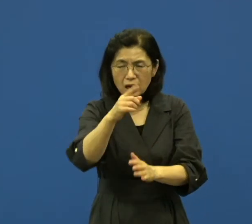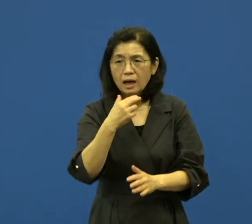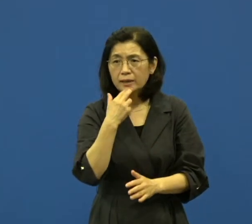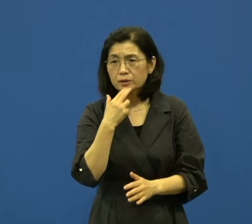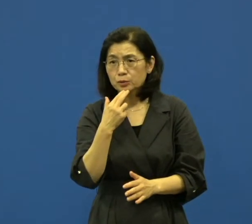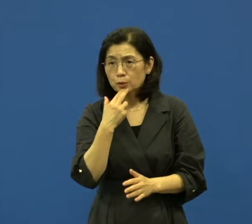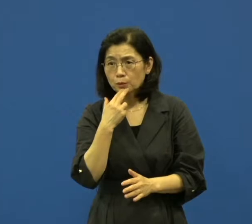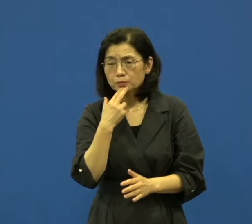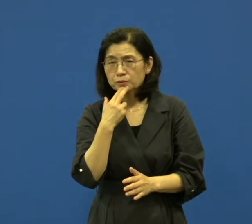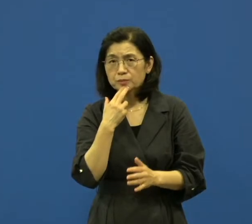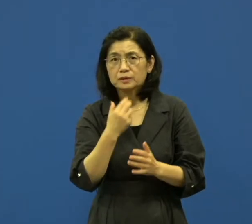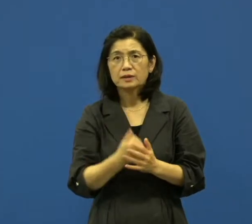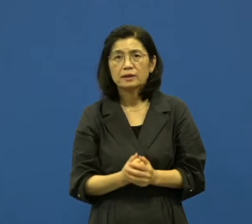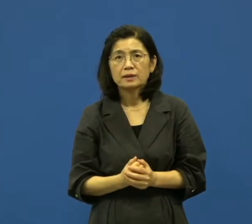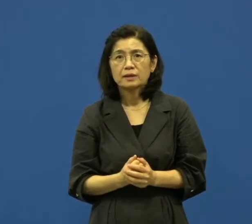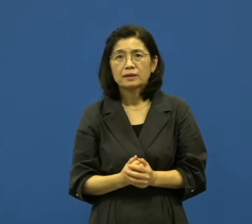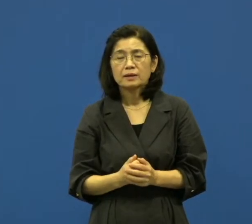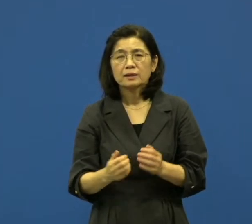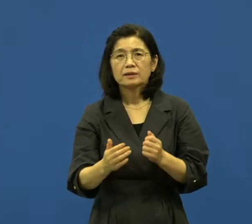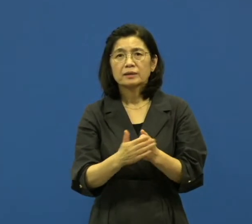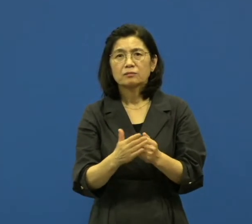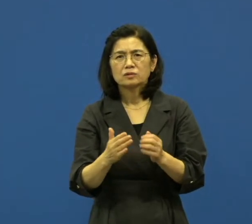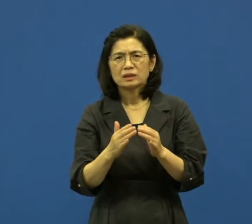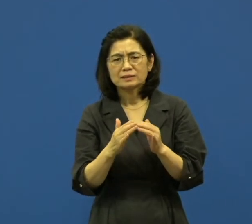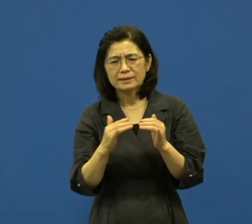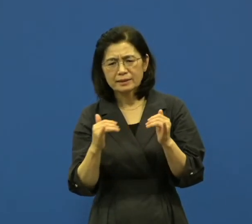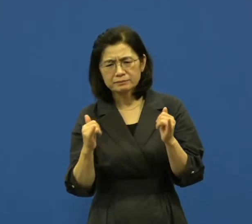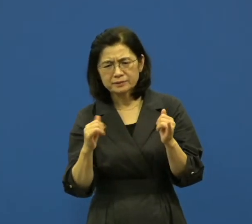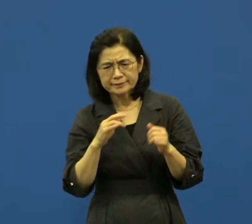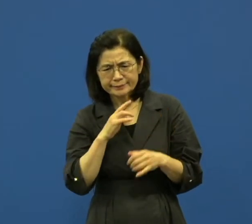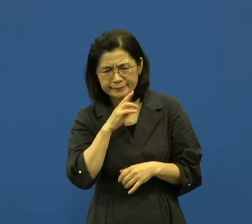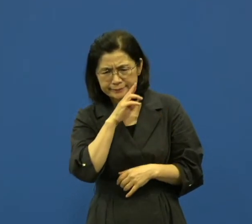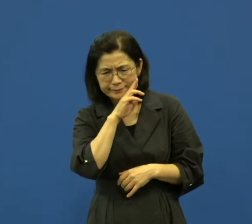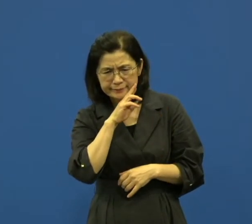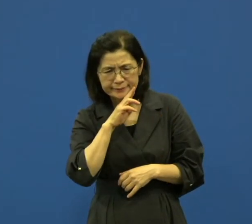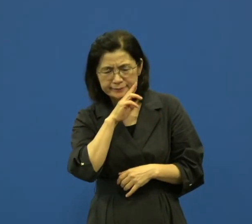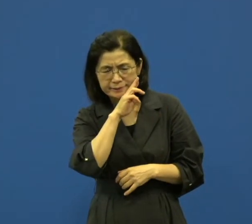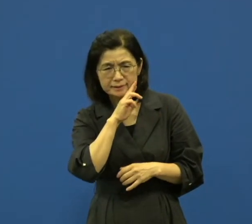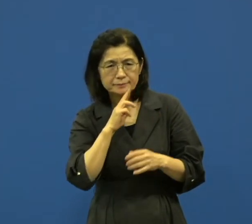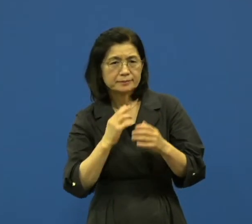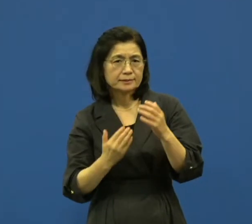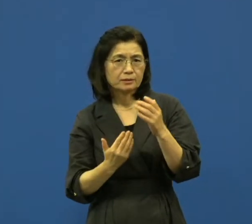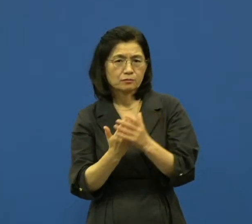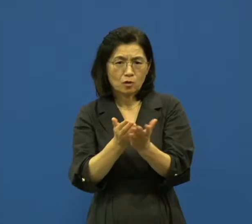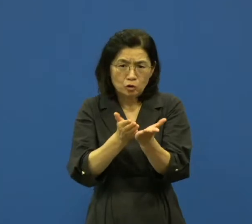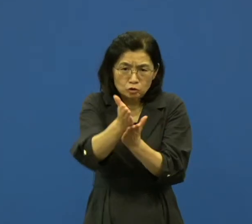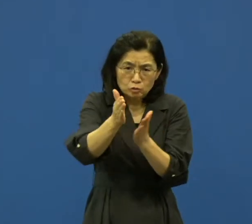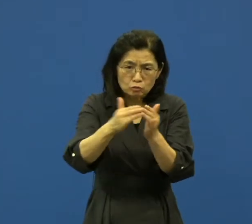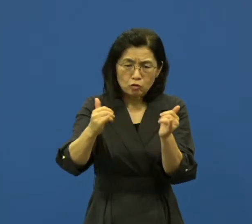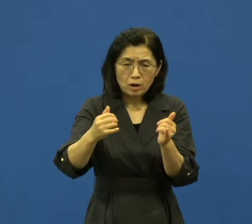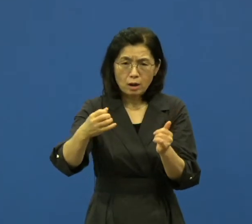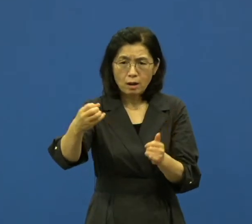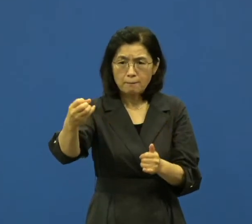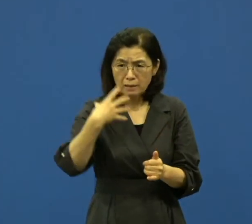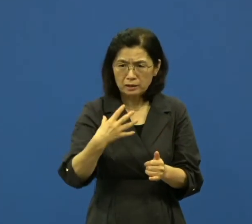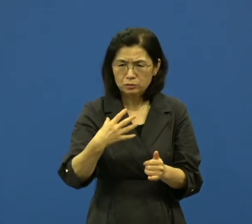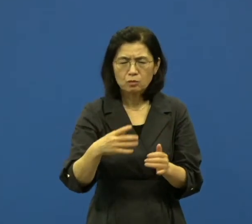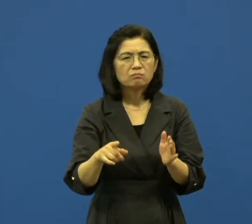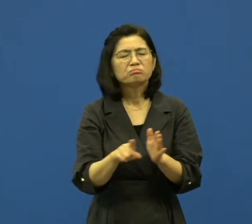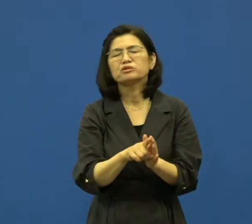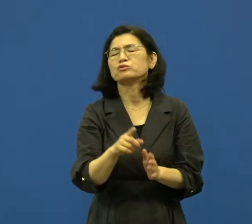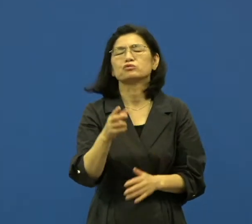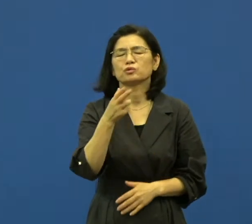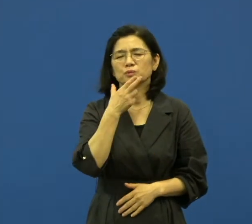그래서 우리는 사람들은 의심이 찾아오는 것입니다. 전문가가 얘기해도 의심을 하는 거예요. 믿을 수가 없어.